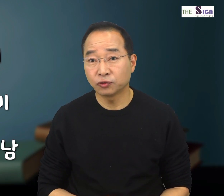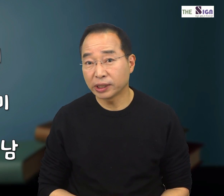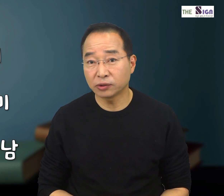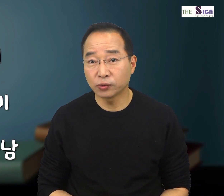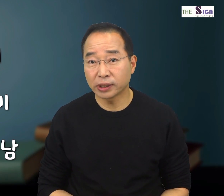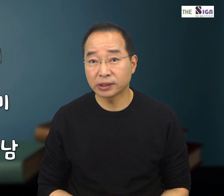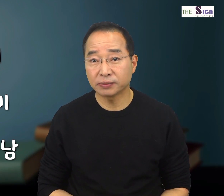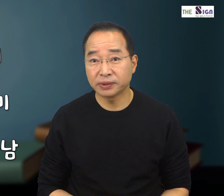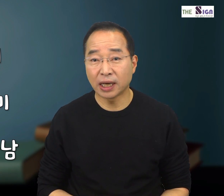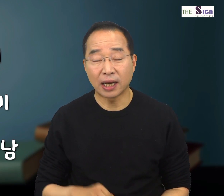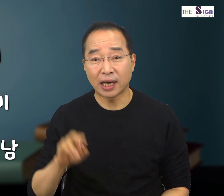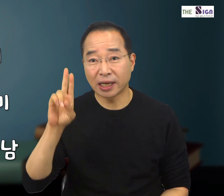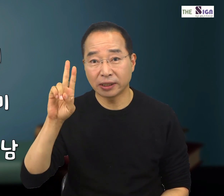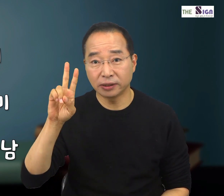가지 동작이 있습니다. 하나는